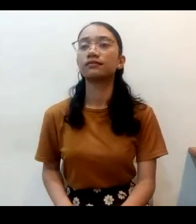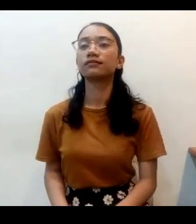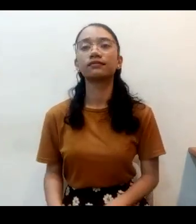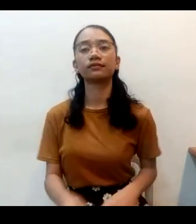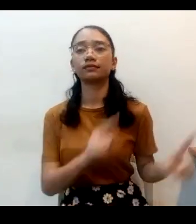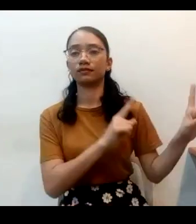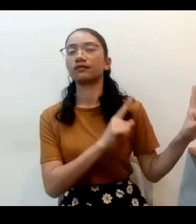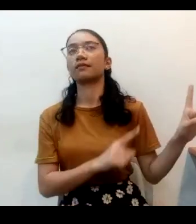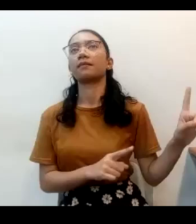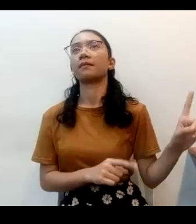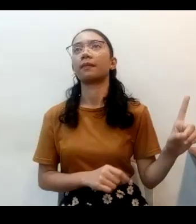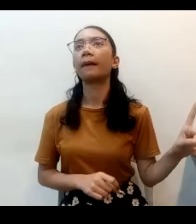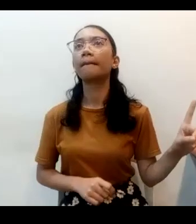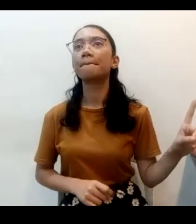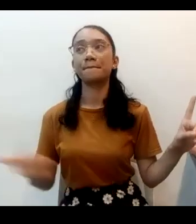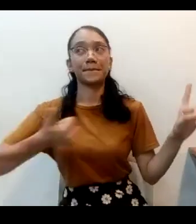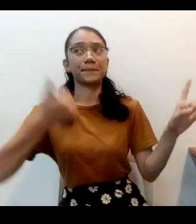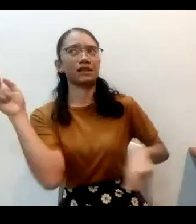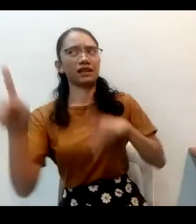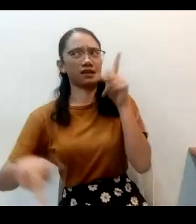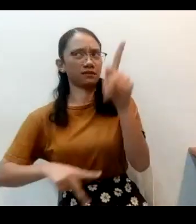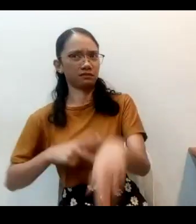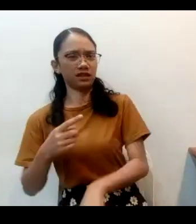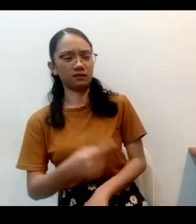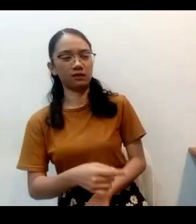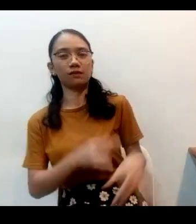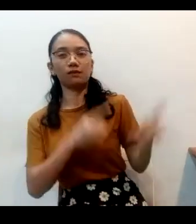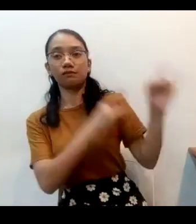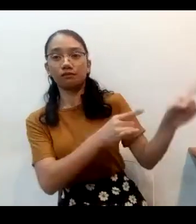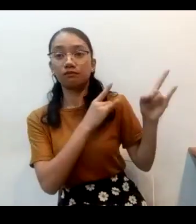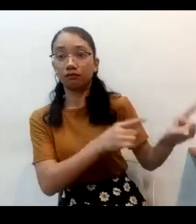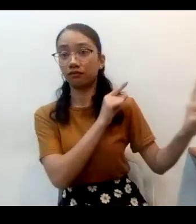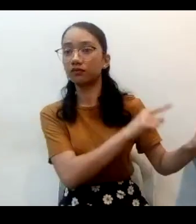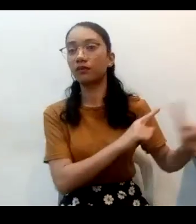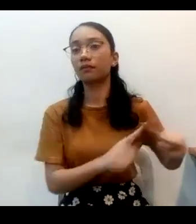persecuted, Jesus visited him. At nang pagkatapos po siyang usigin, si Jesus